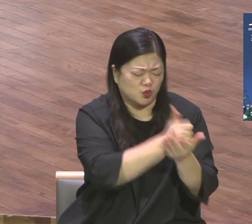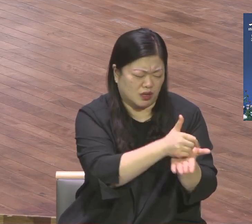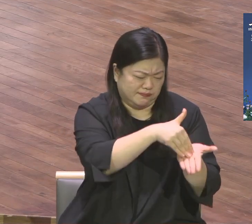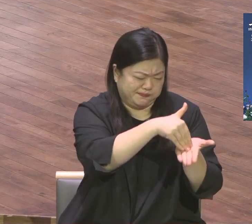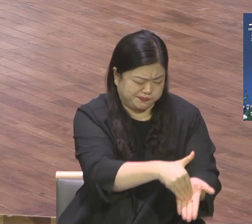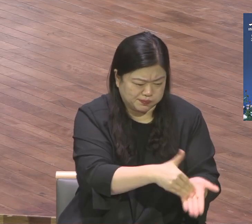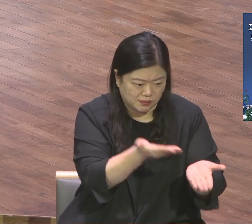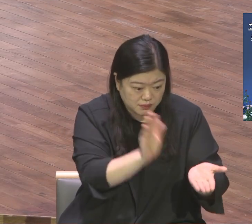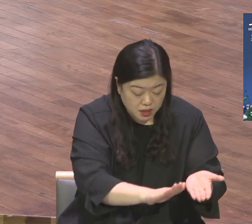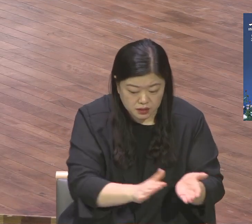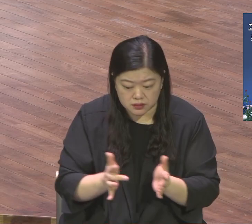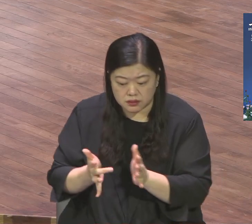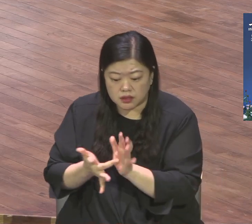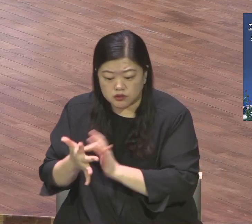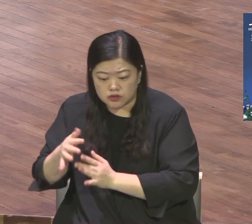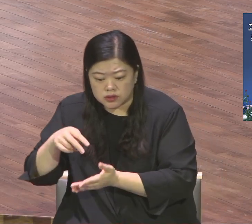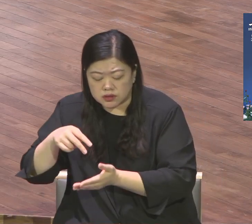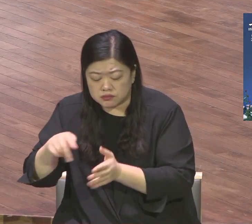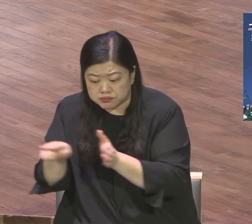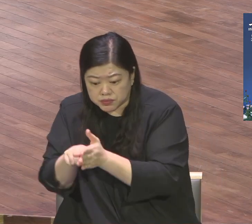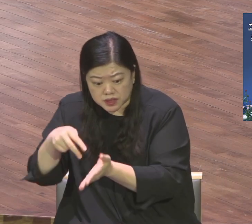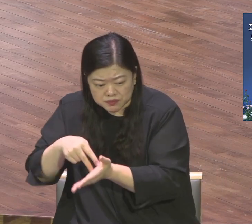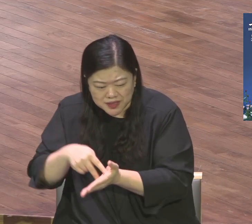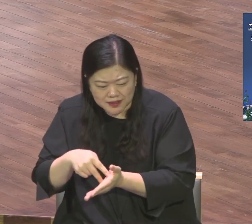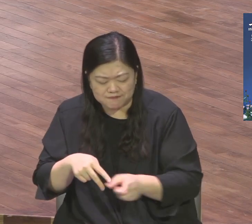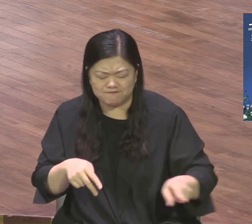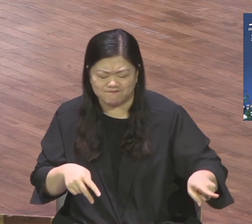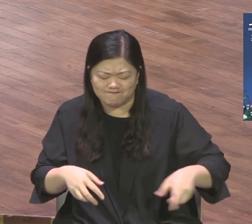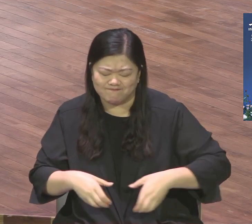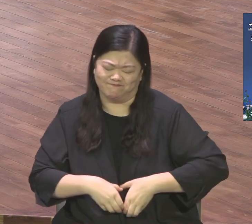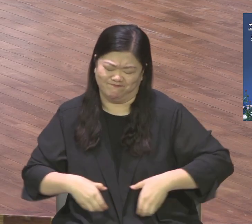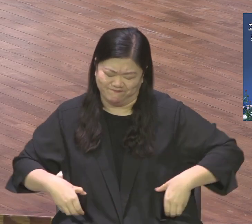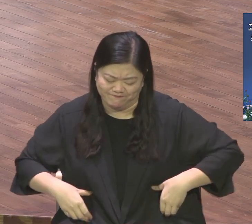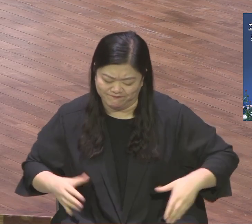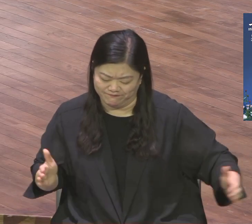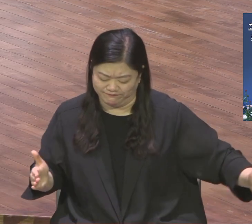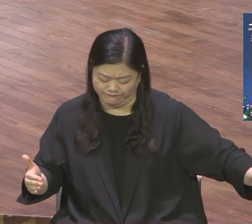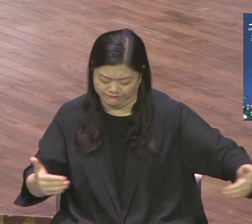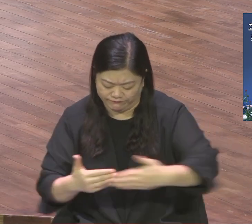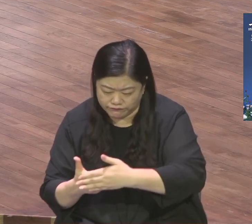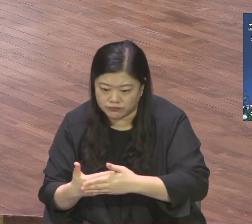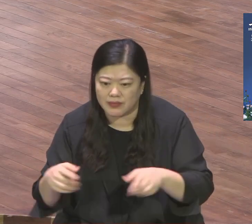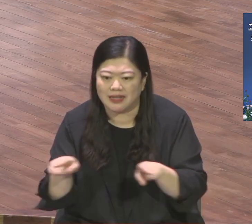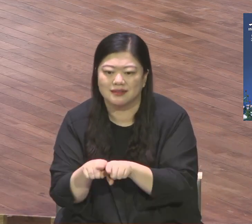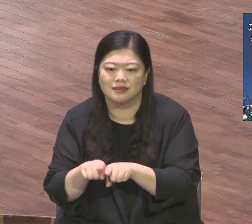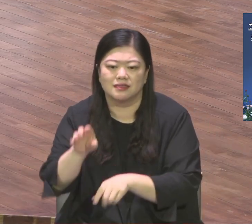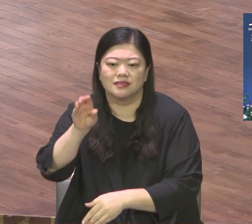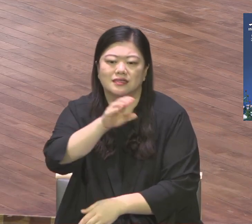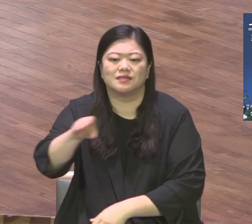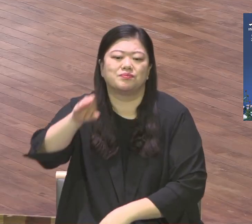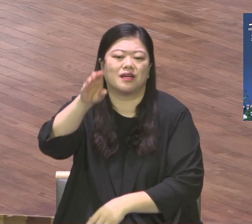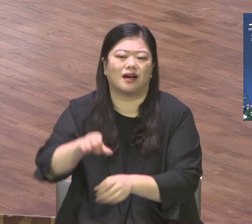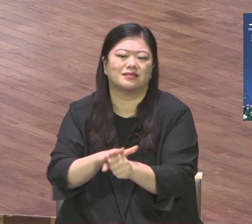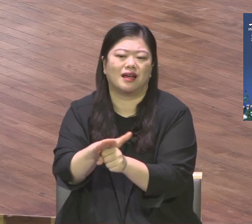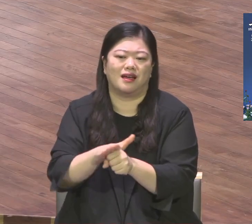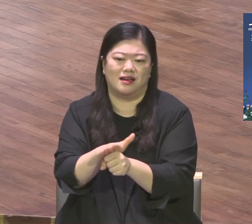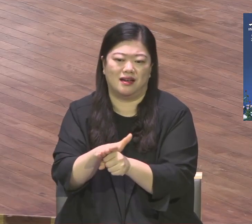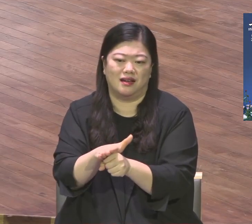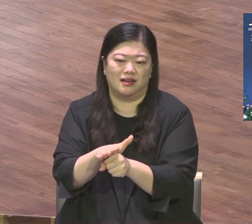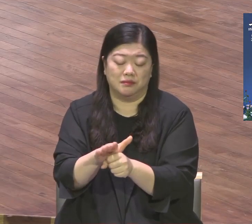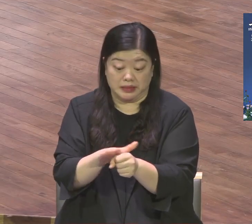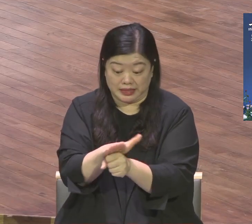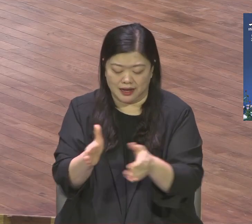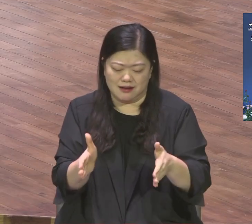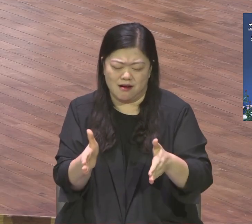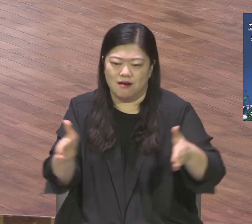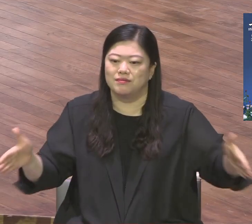얻게 된단 말이에요. 이런 능력. 이 사랑의 넓이를 체험하는 자가 누구나 다 품을 수 있는 복음 체질이